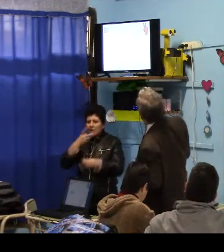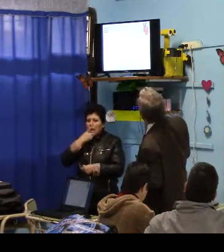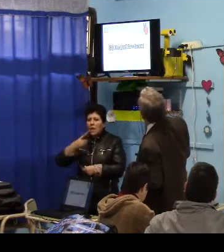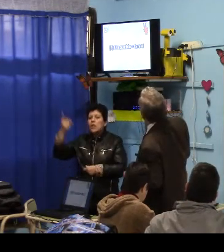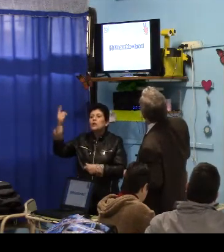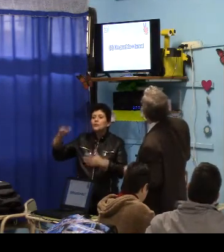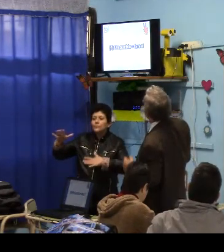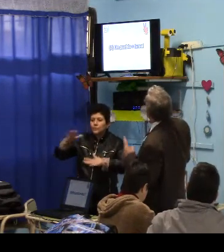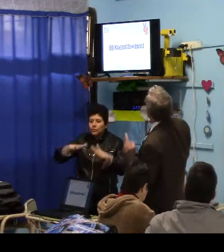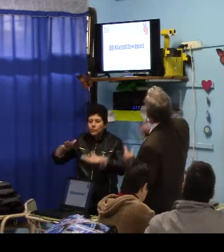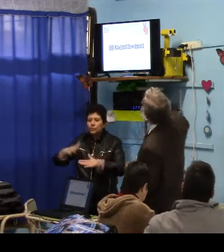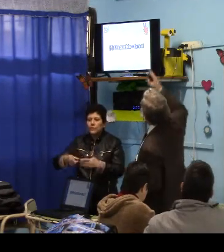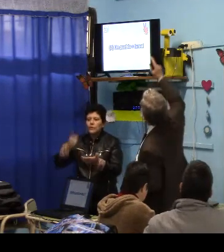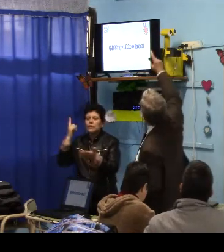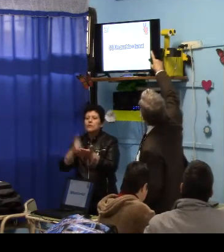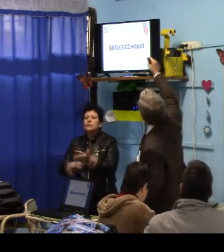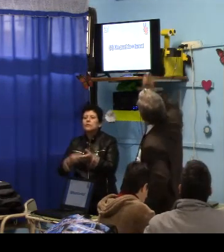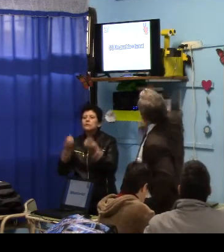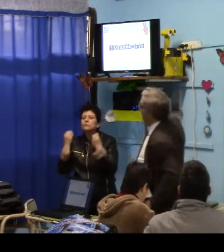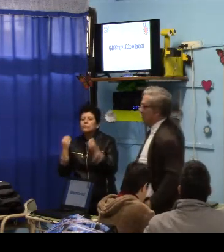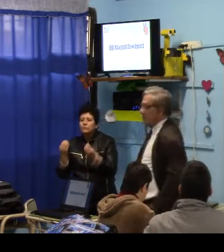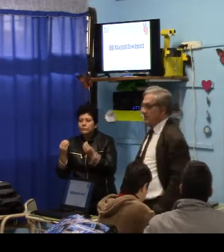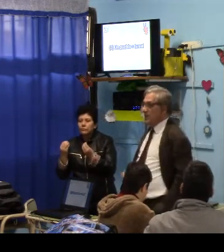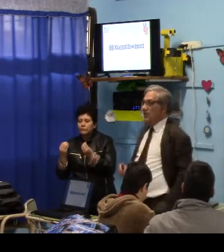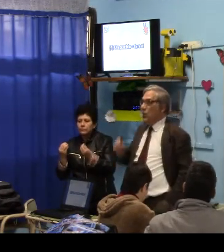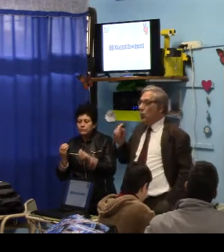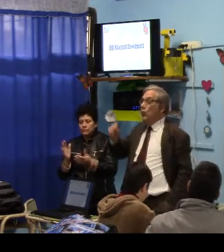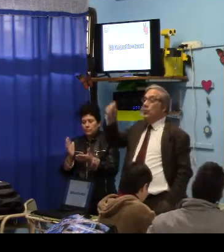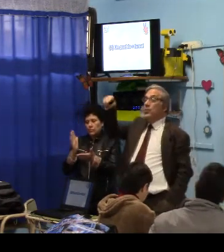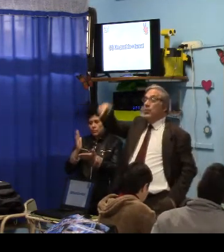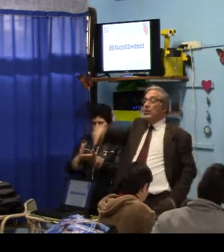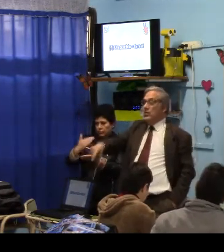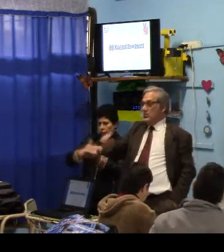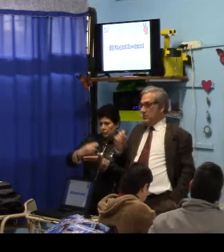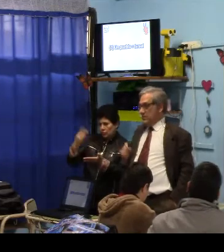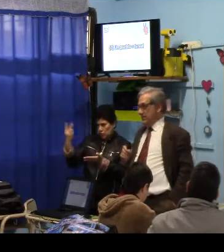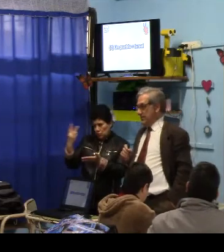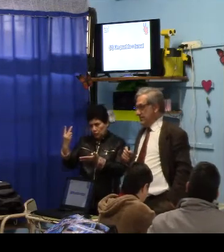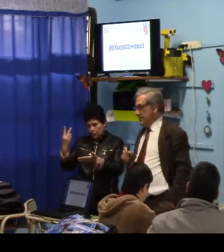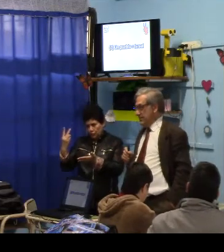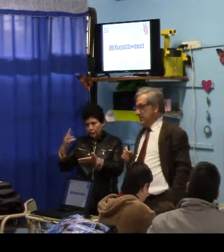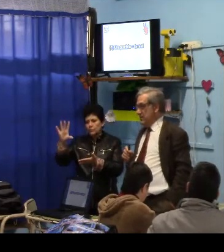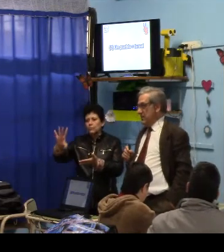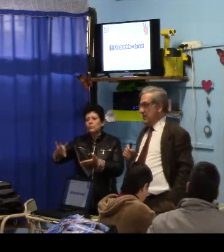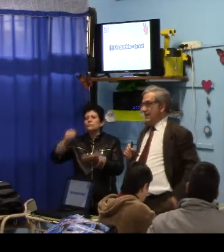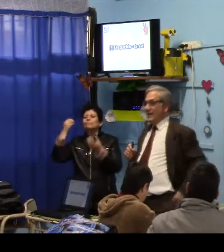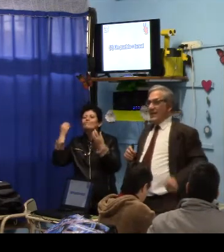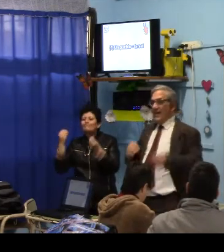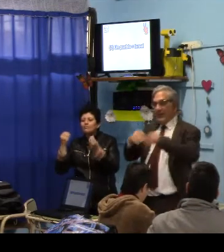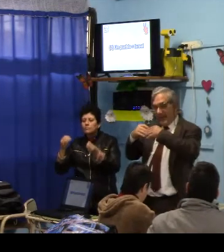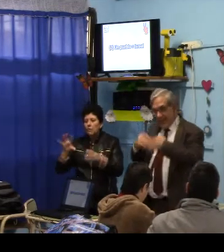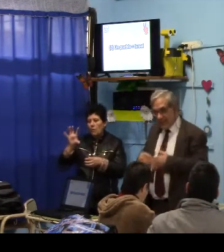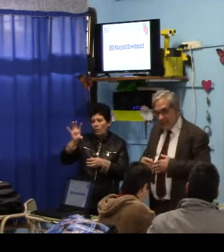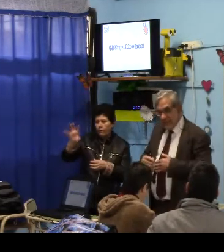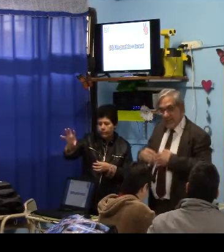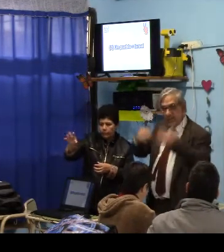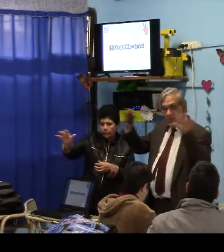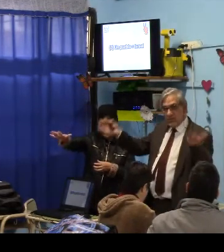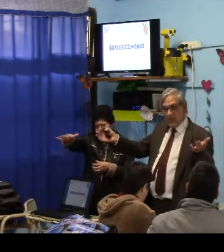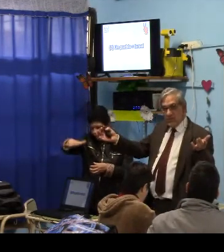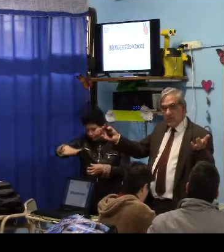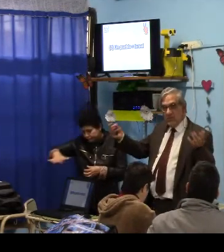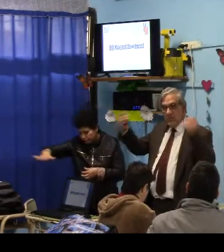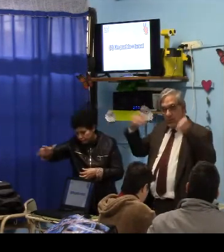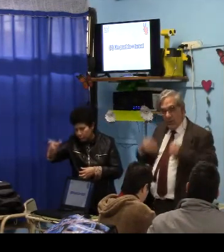ahí decidió pasar a la segunda etapa. Un pueblo que reflejase a